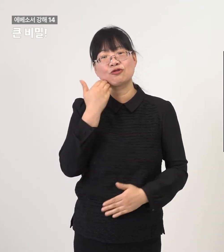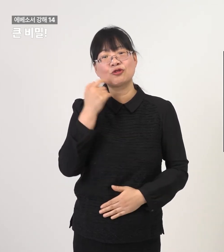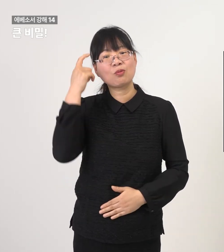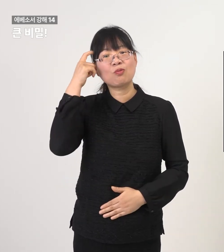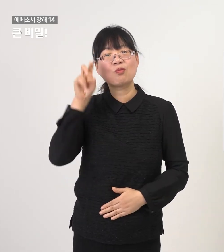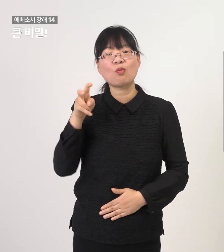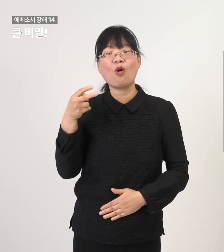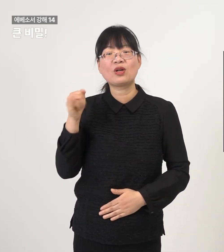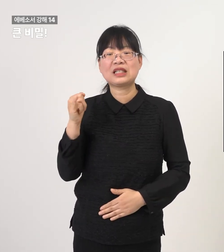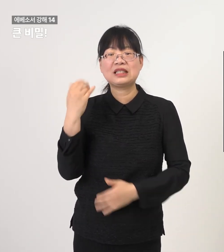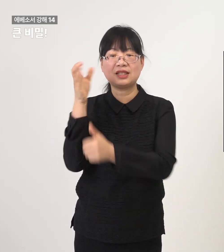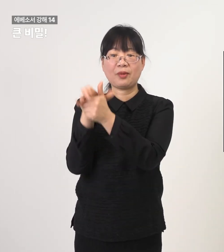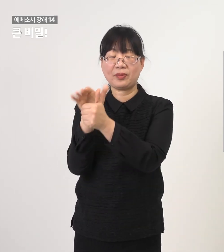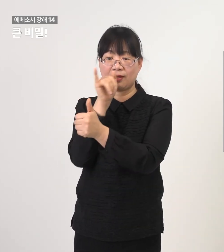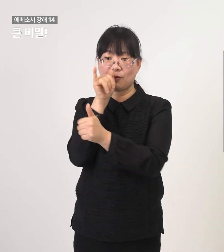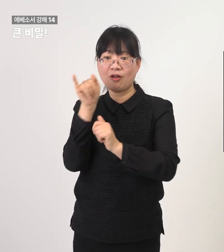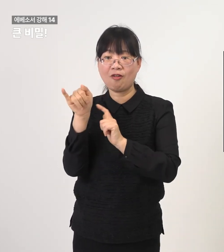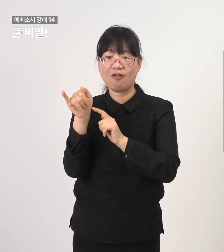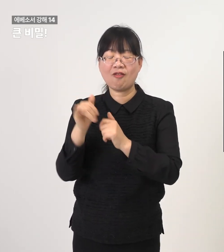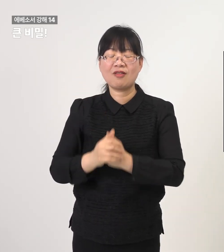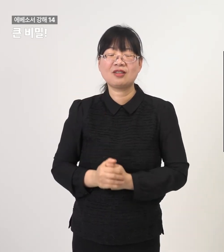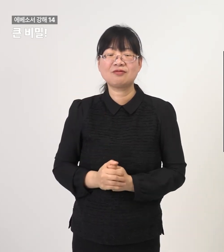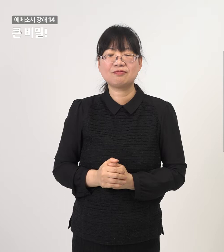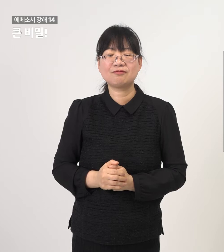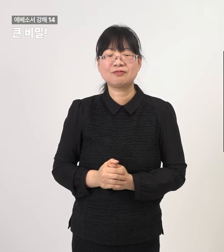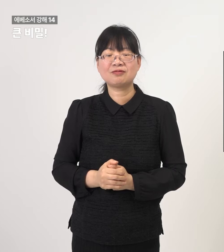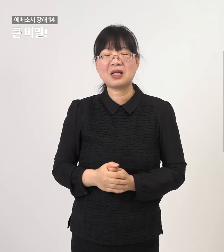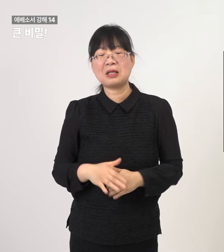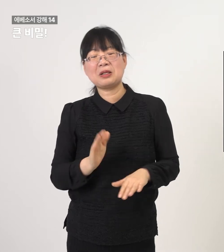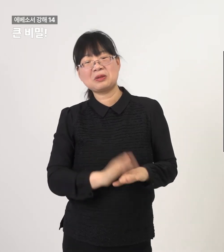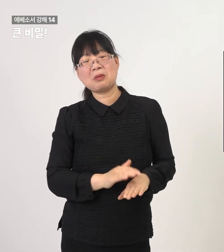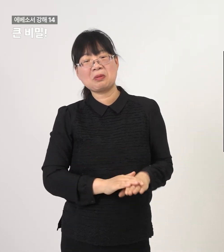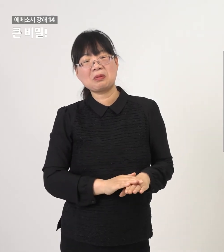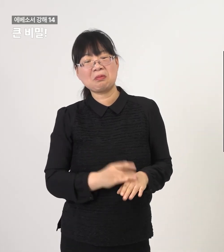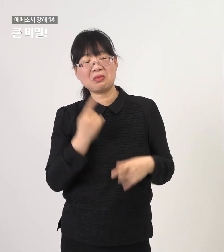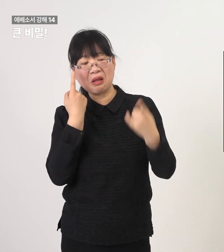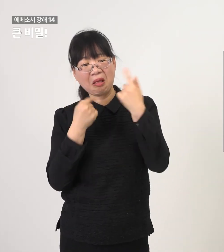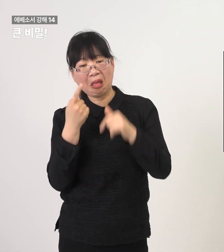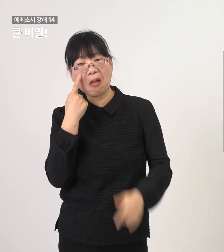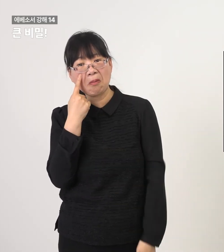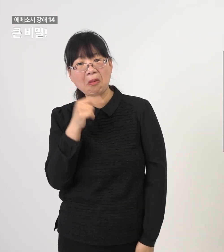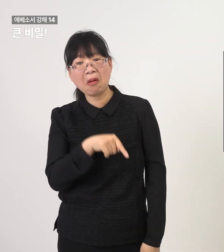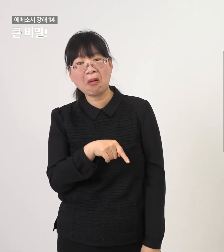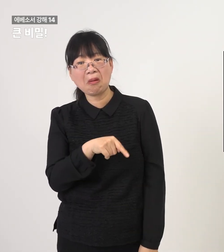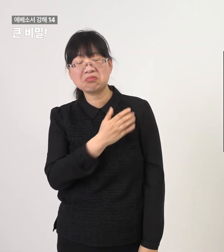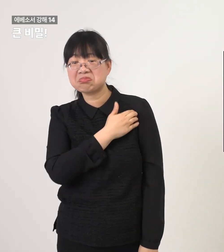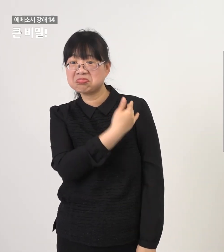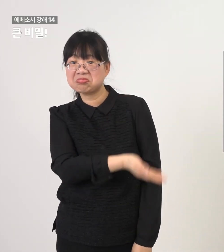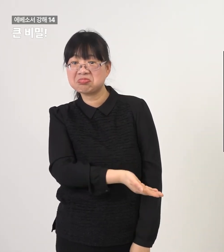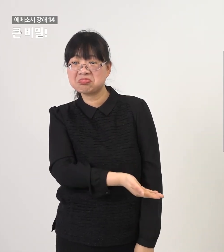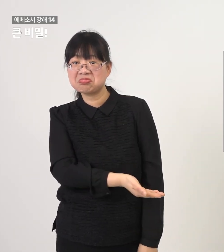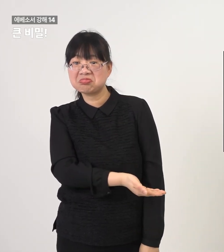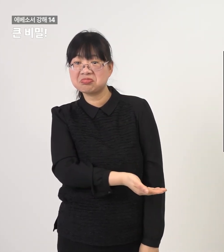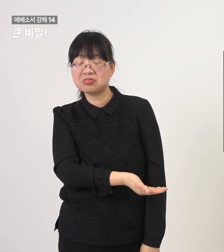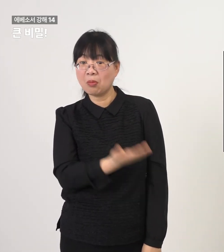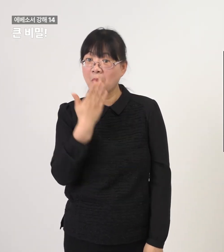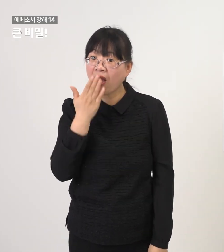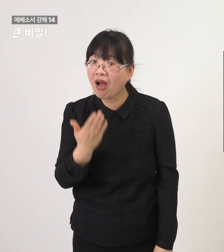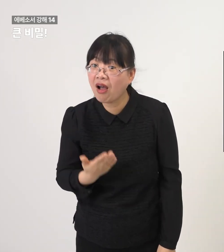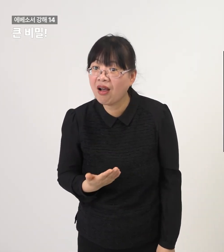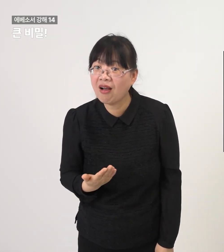해줍니다. 그러면 머리가 이제 손 한번 다쳐봐. 내비둘까? 그럴 수